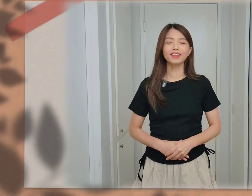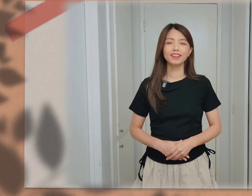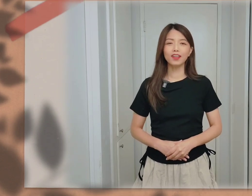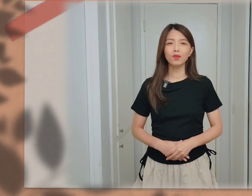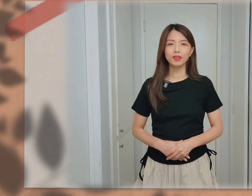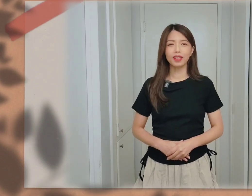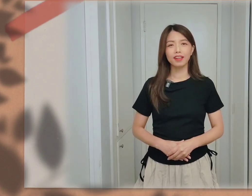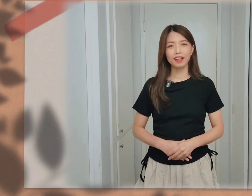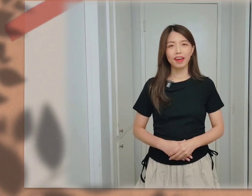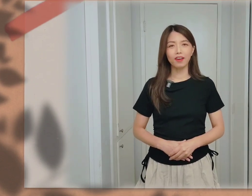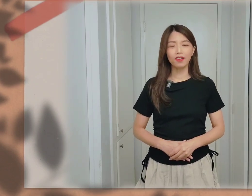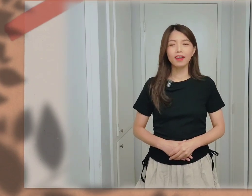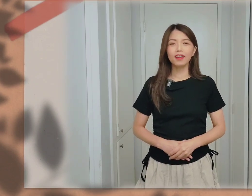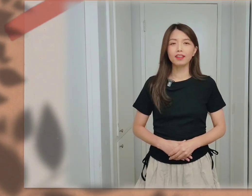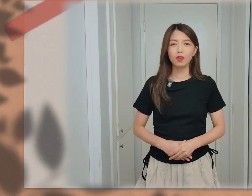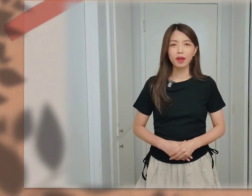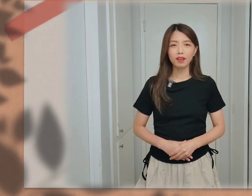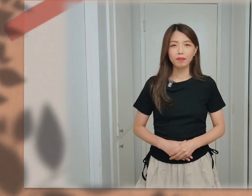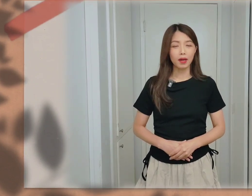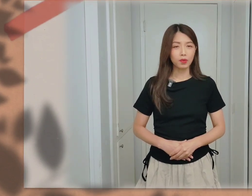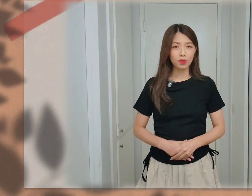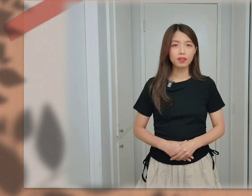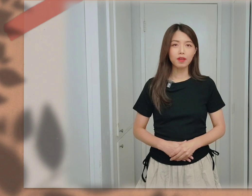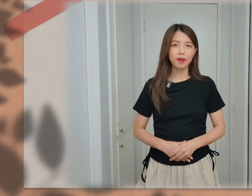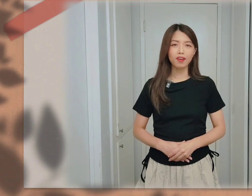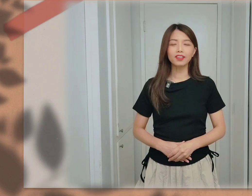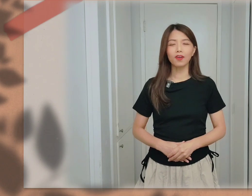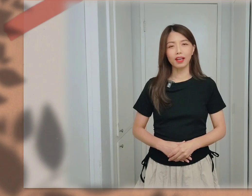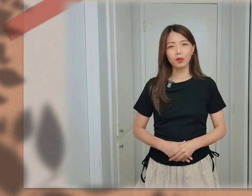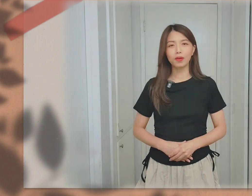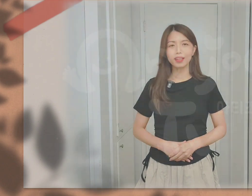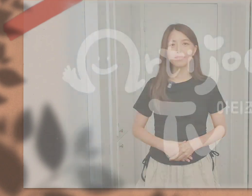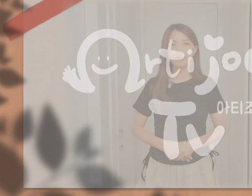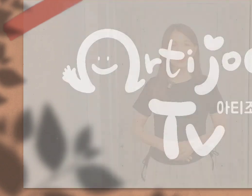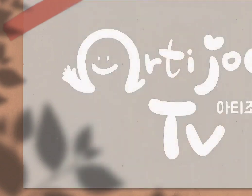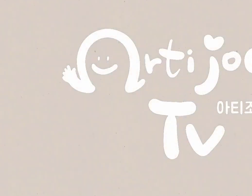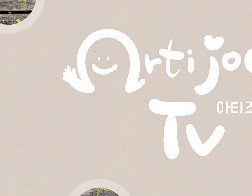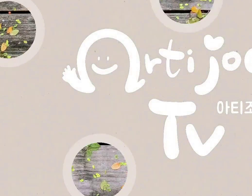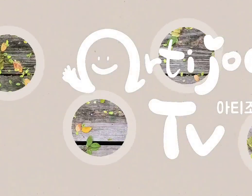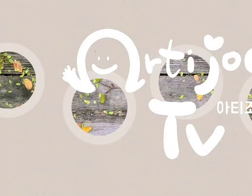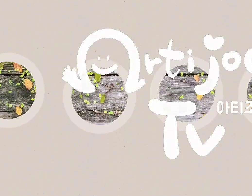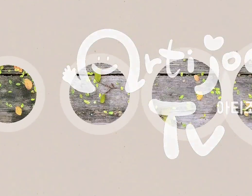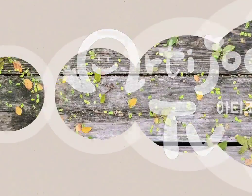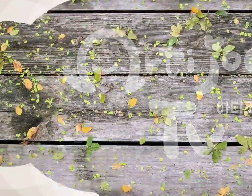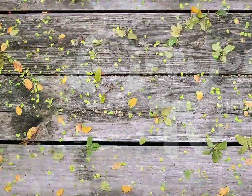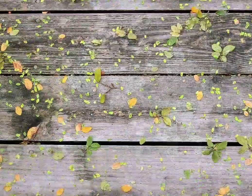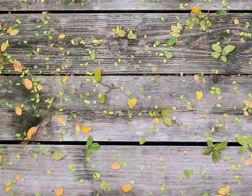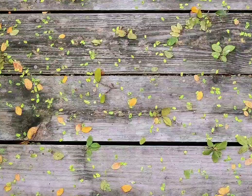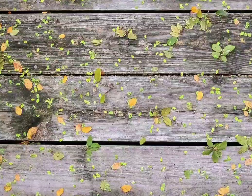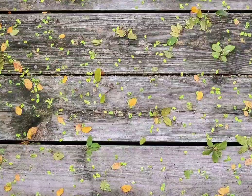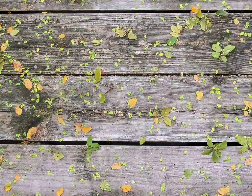오셔서 시청 부탁드릴게요. 그러면 바로 수어 설명 들어가도록 하겠습니다.